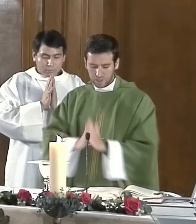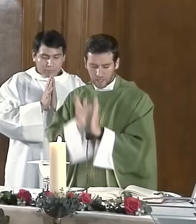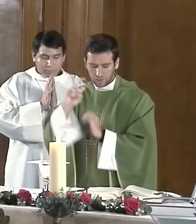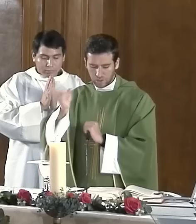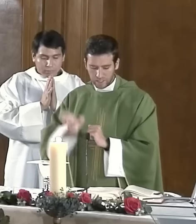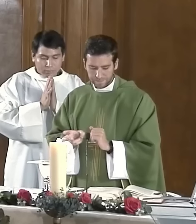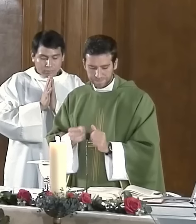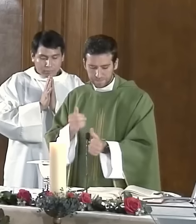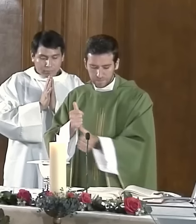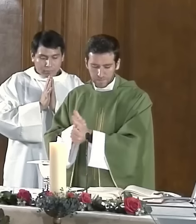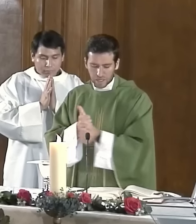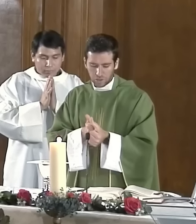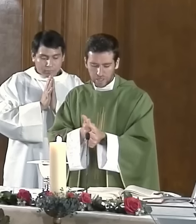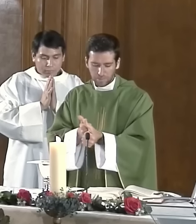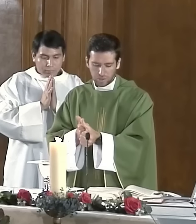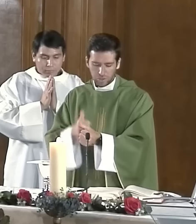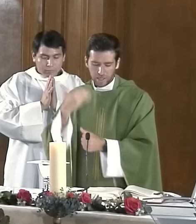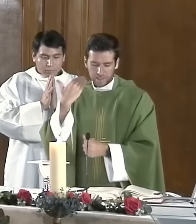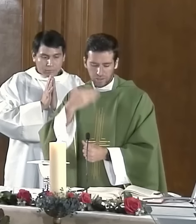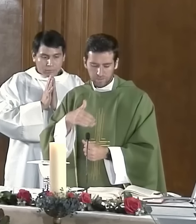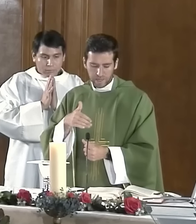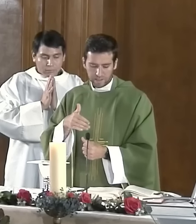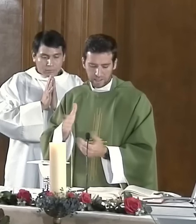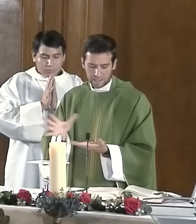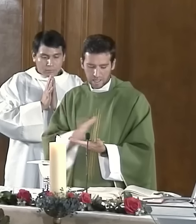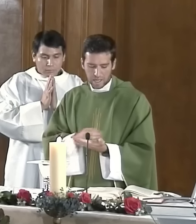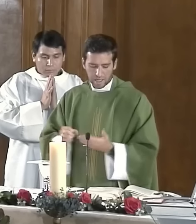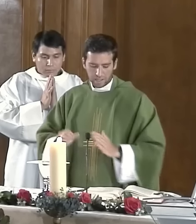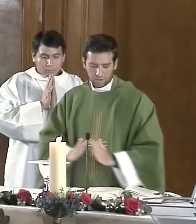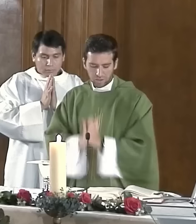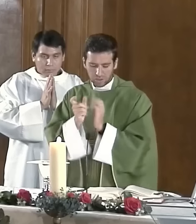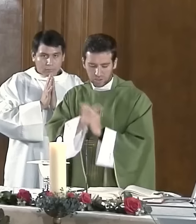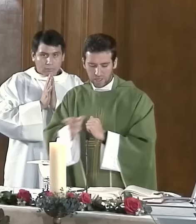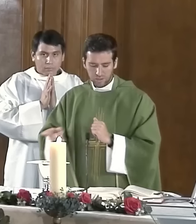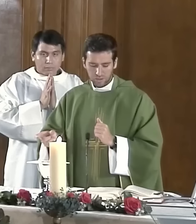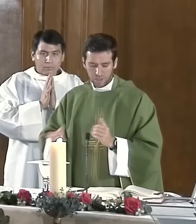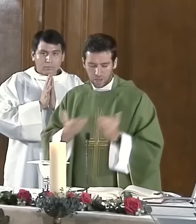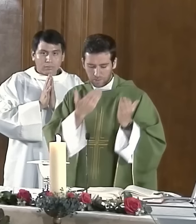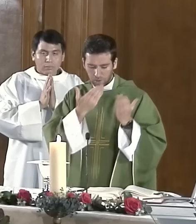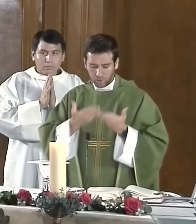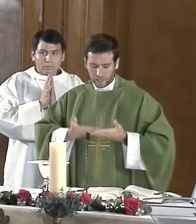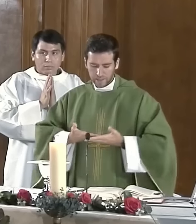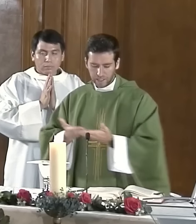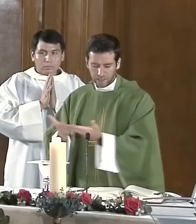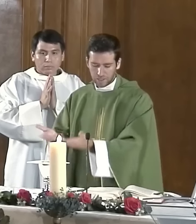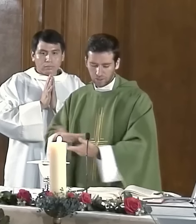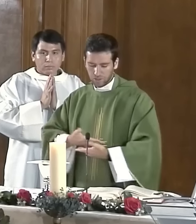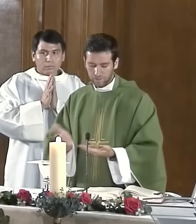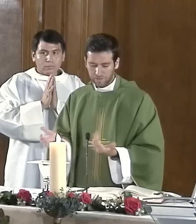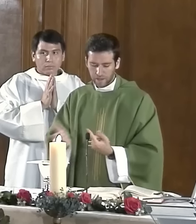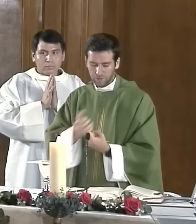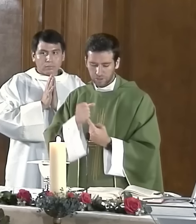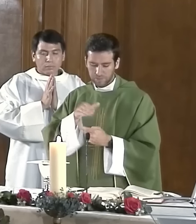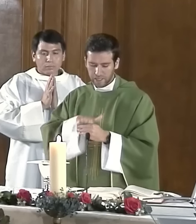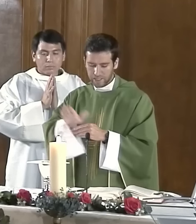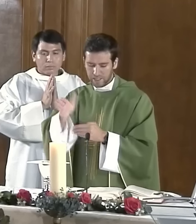José, los apóstoles y los mártires y todos los santos por cuya intercesión confiamos obtener siempre